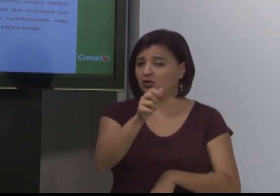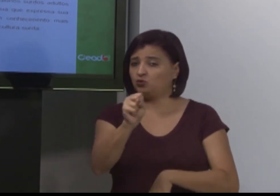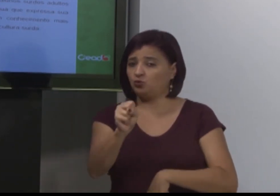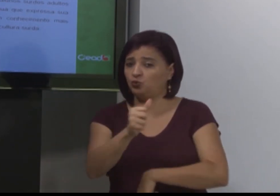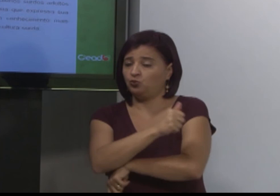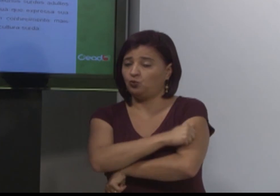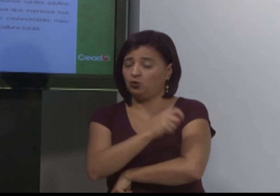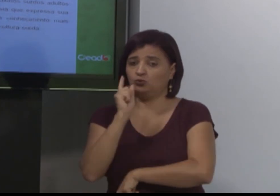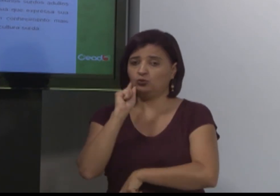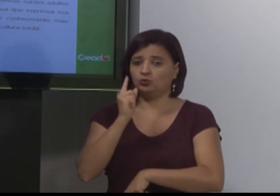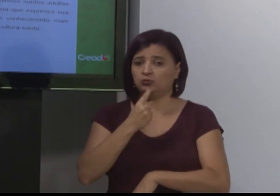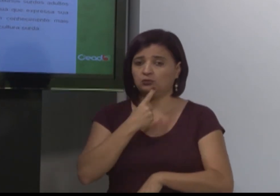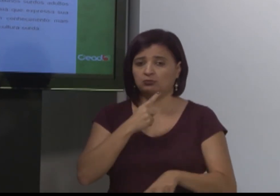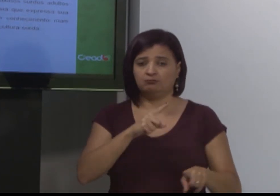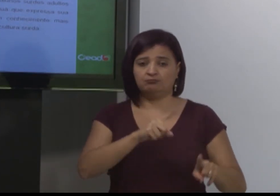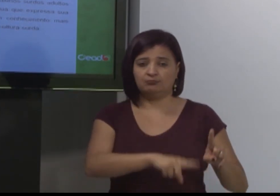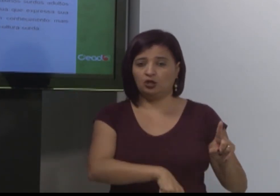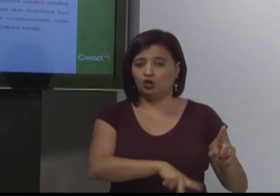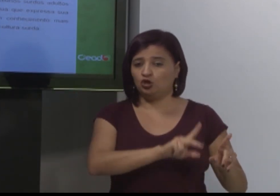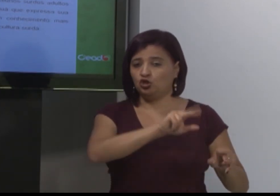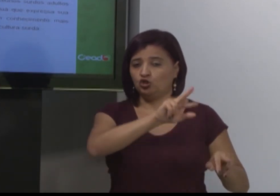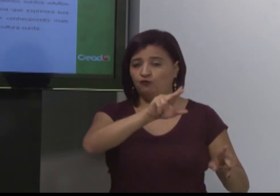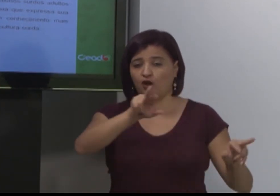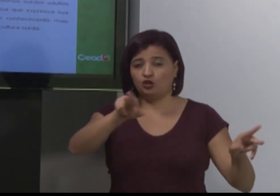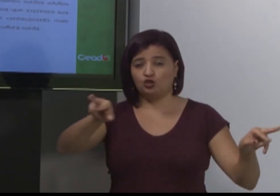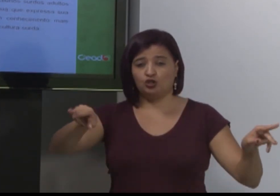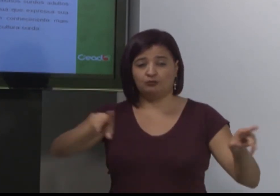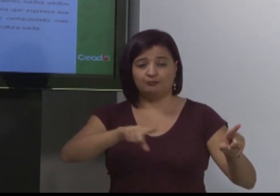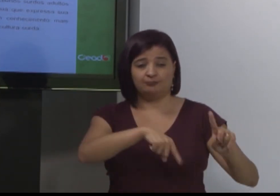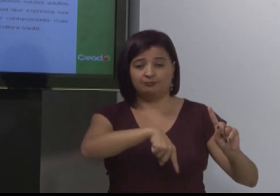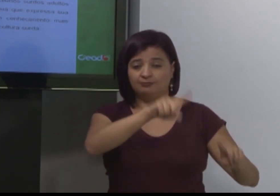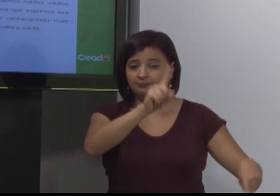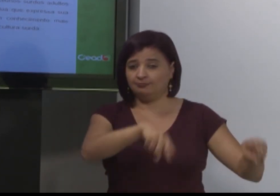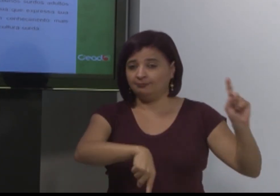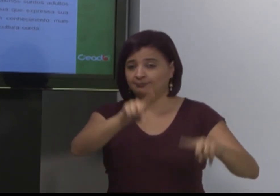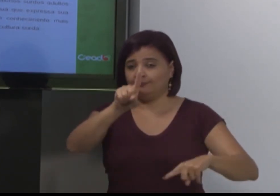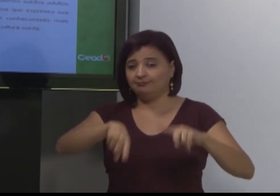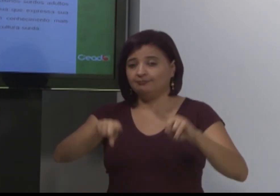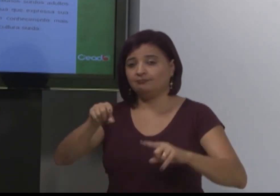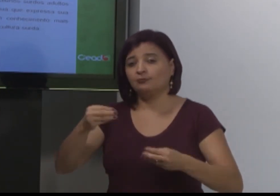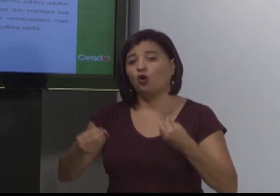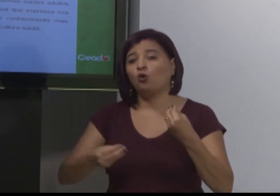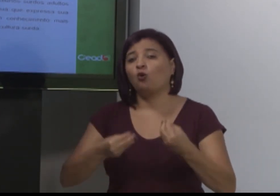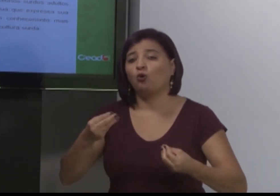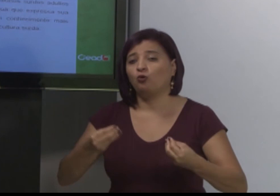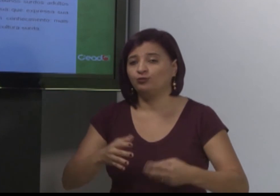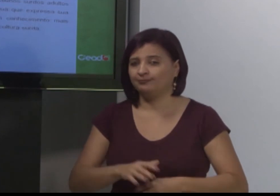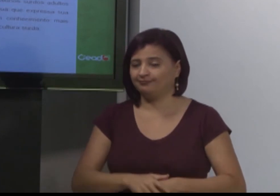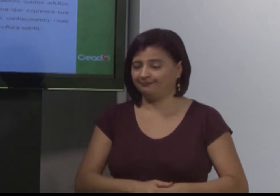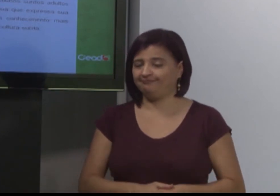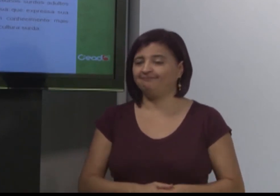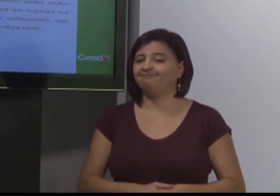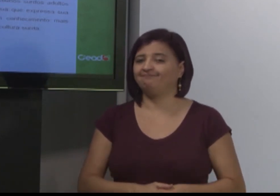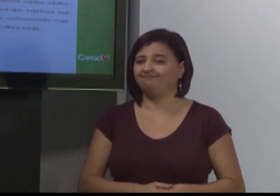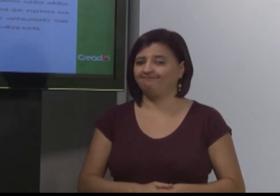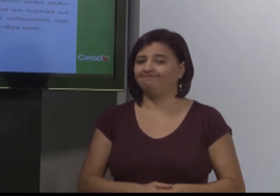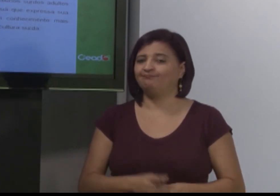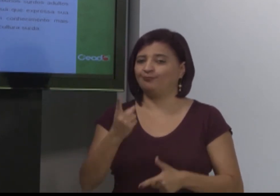alunos surdos em uma mesma sala, 7 ou 8 alunos, todos surdos, com níveis diferentes. E